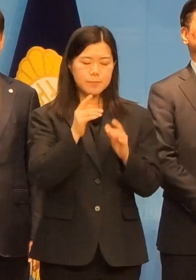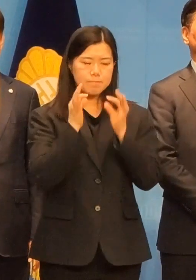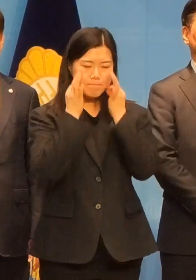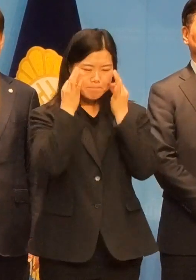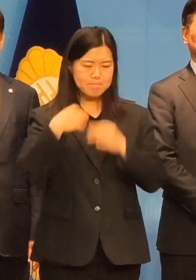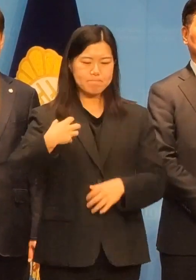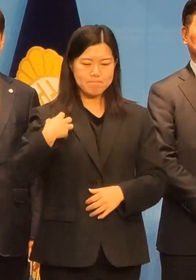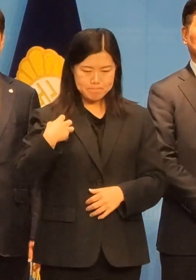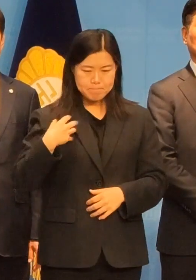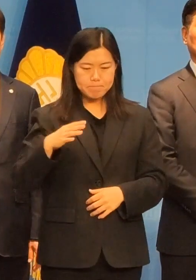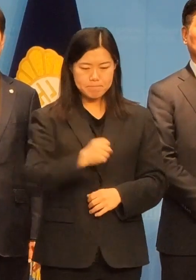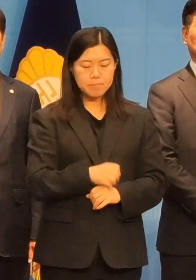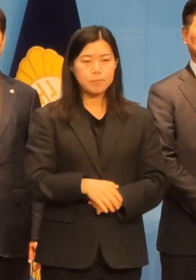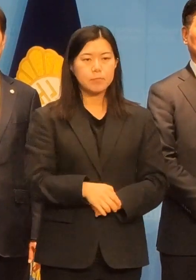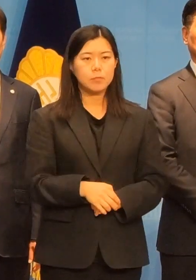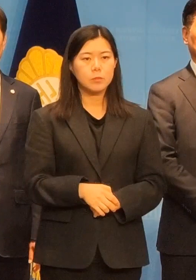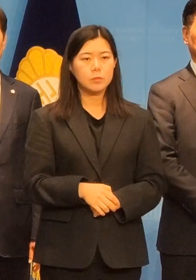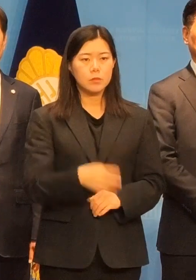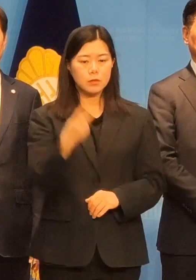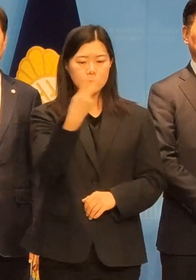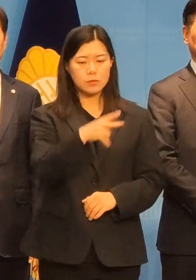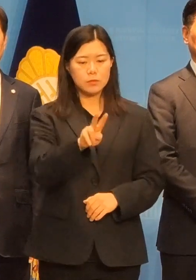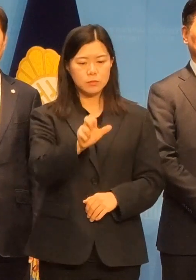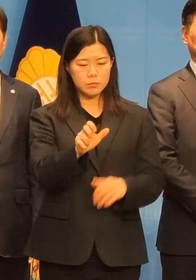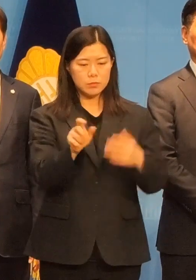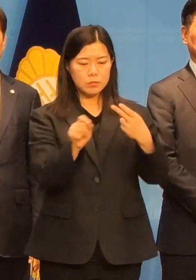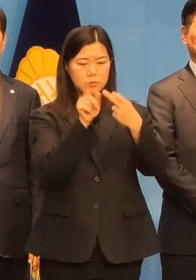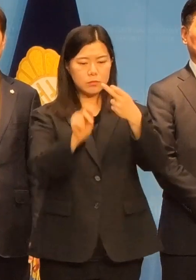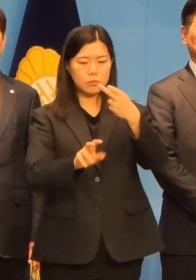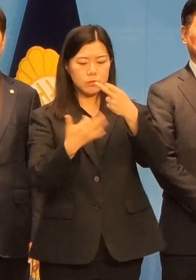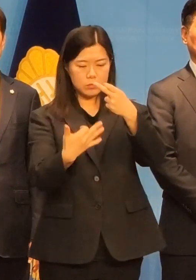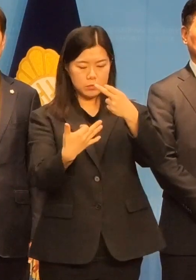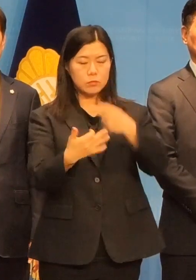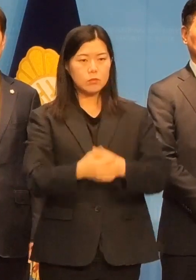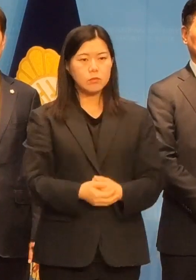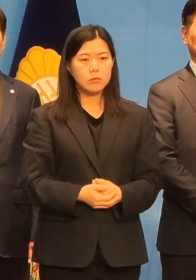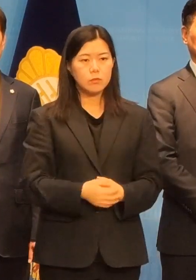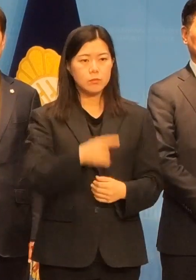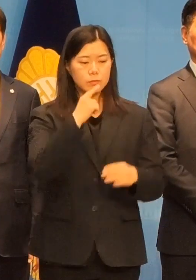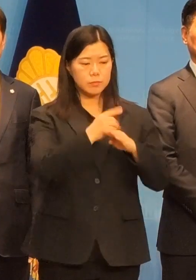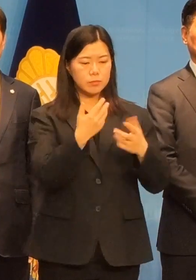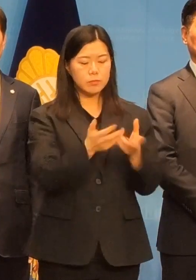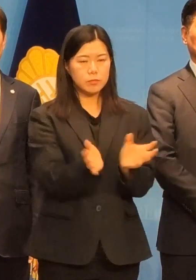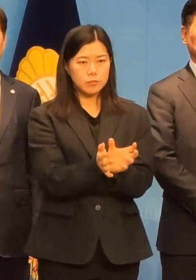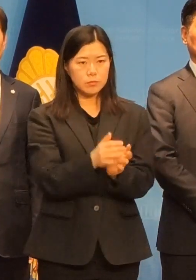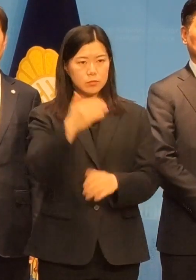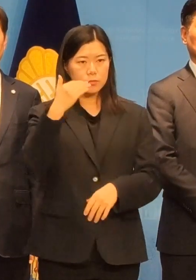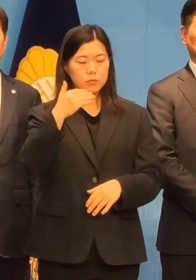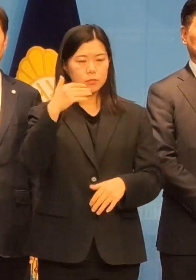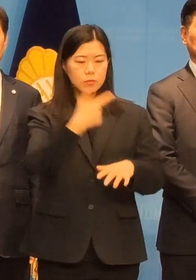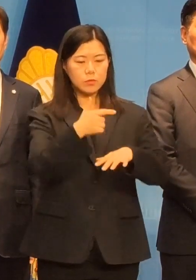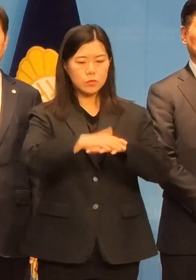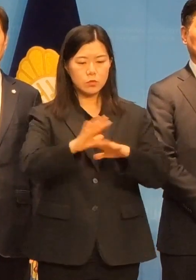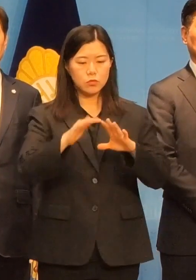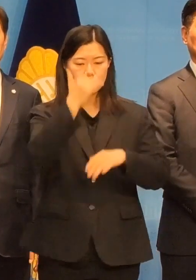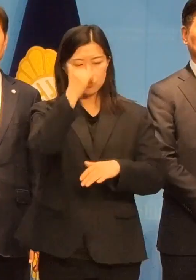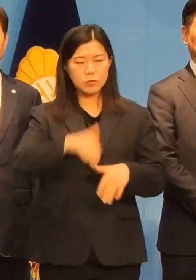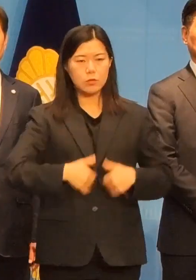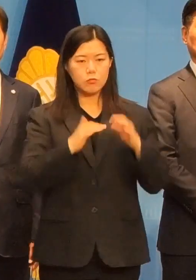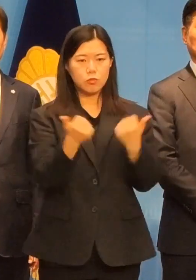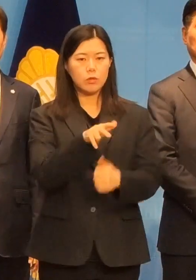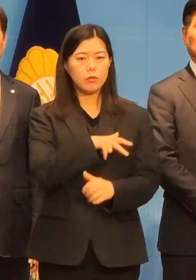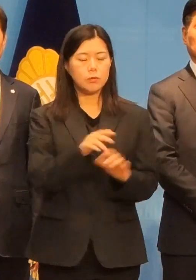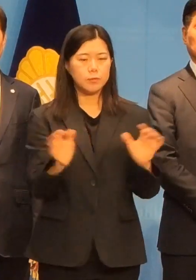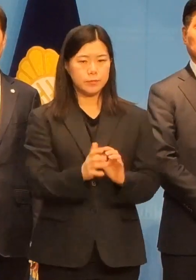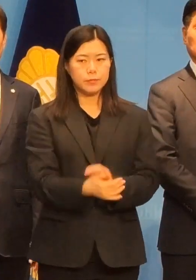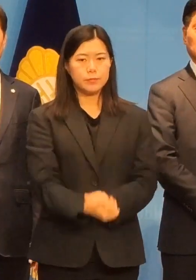책임있게 추진하겠습니다. 2025년 12월 19일 더불어민주당 대전 충남 국회의원 일동.